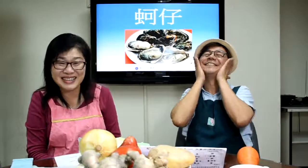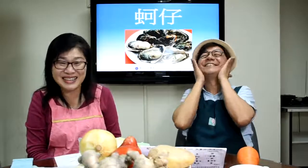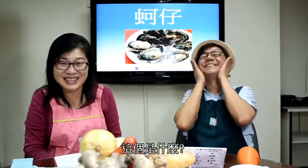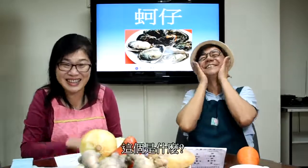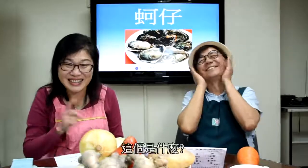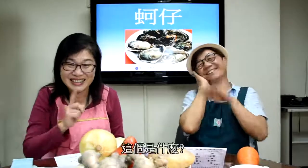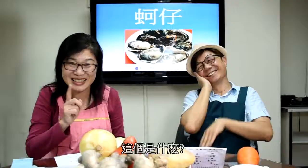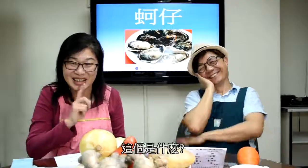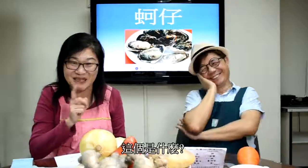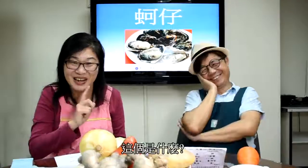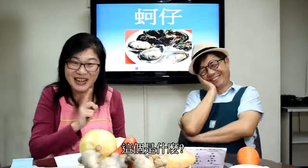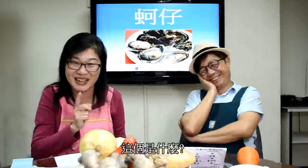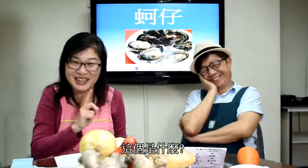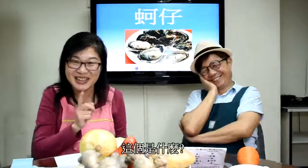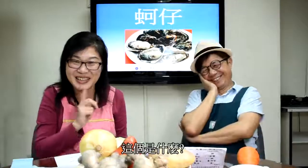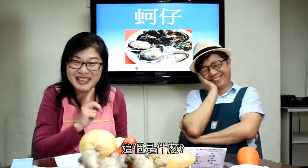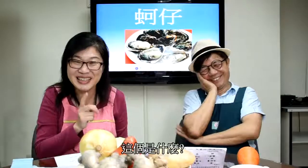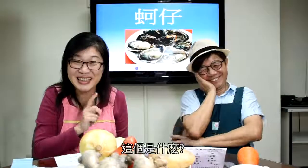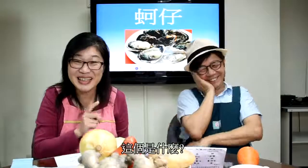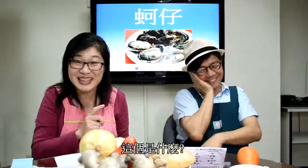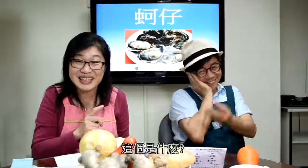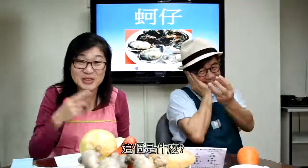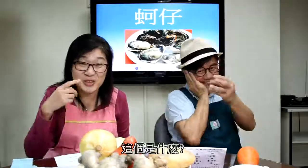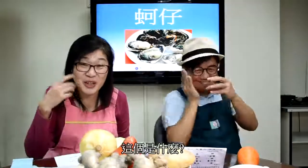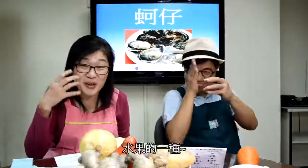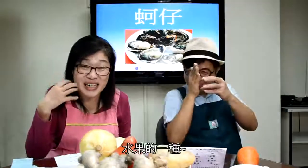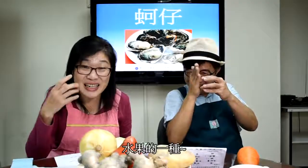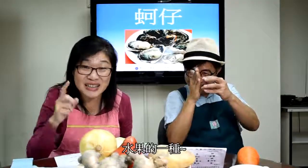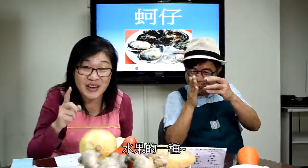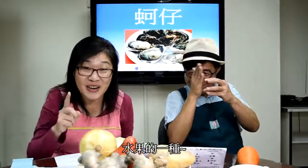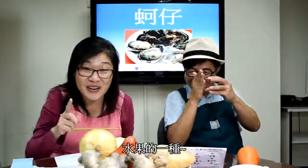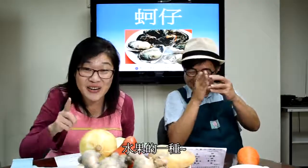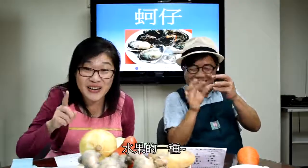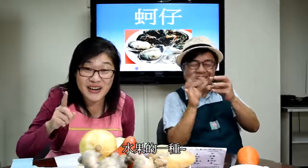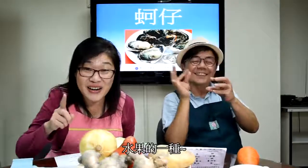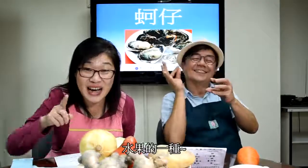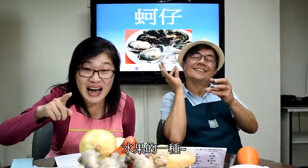这个是什么？水果的一种啊？